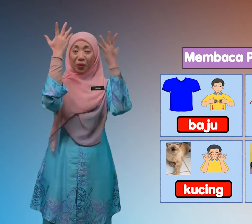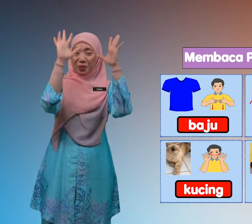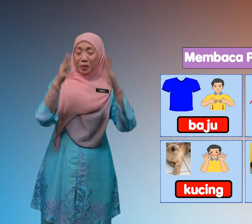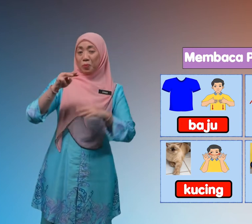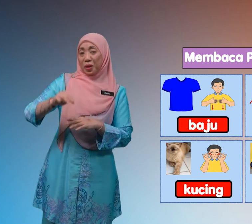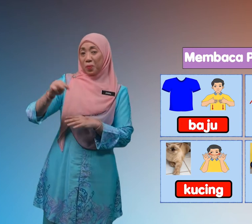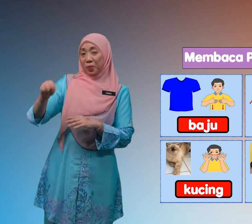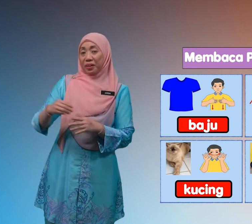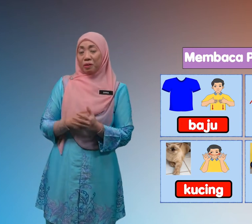Bagus, murid-murid.